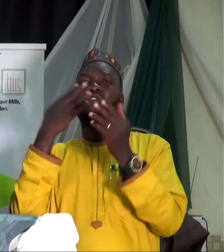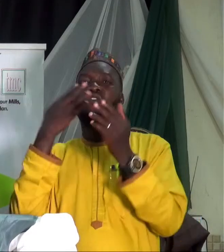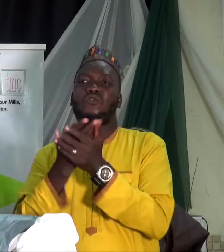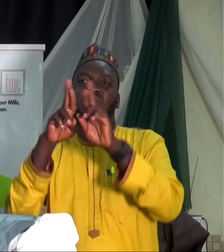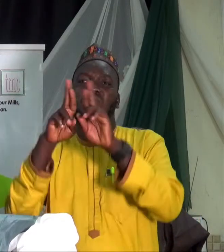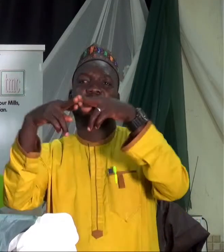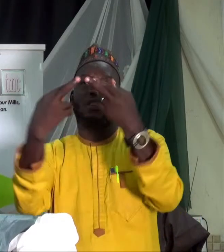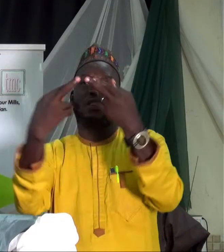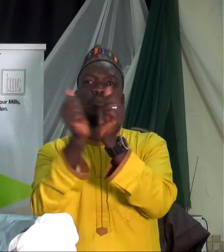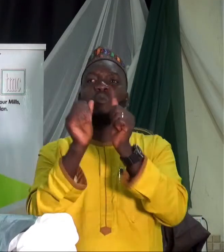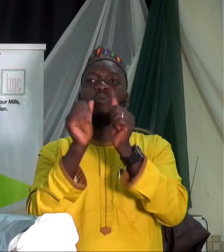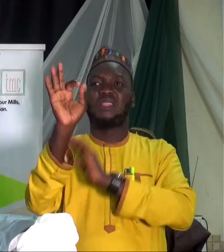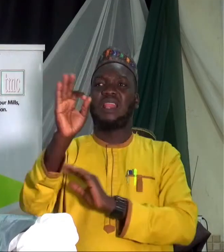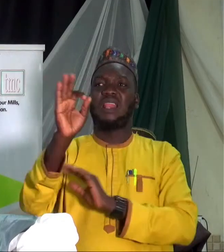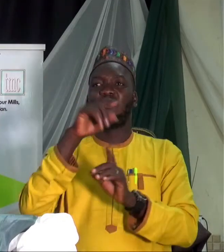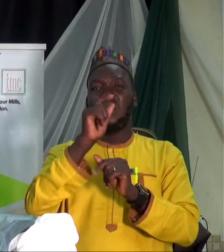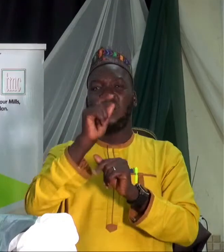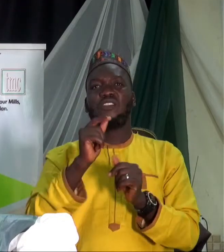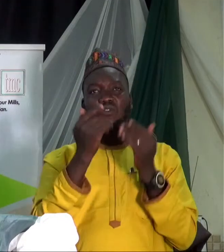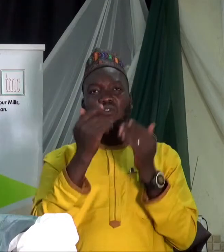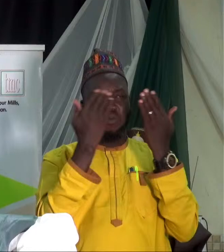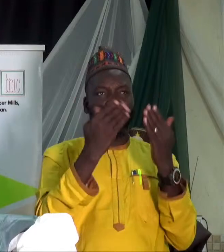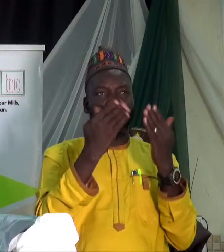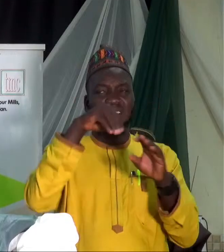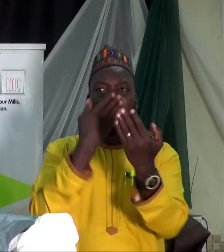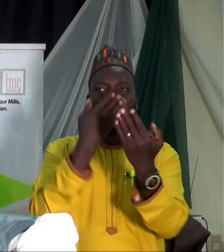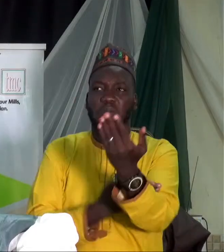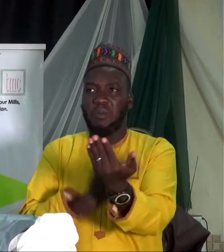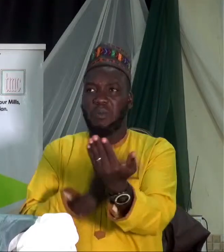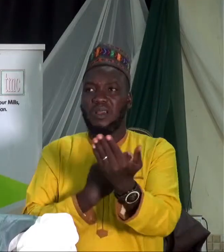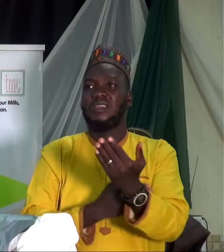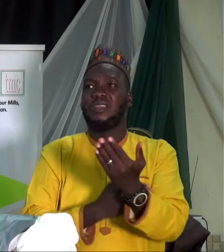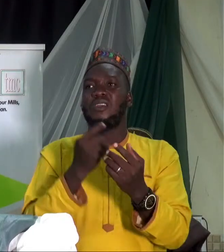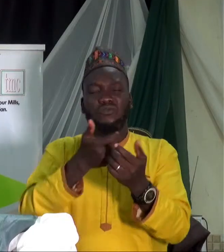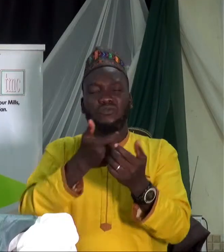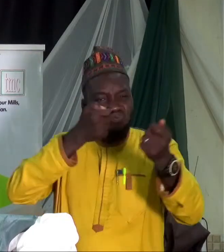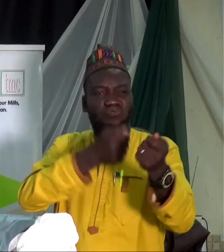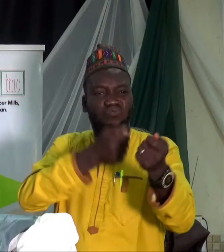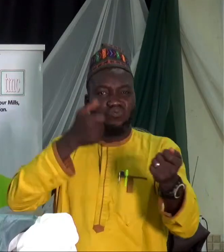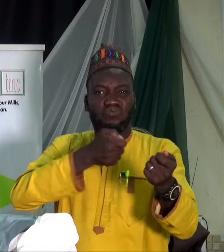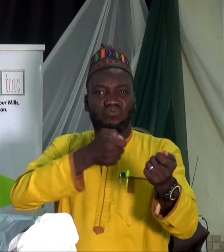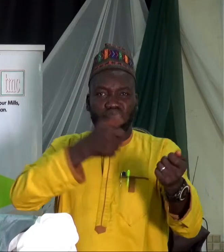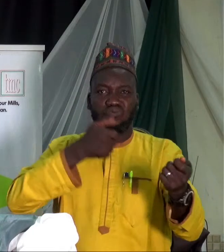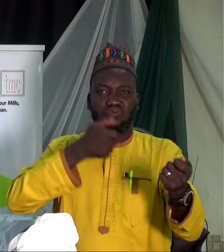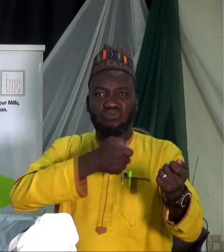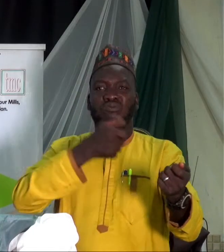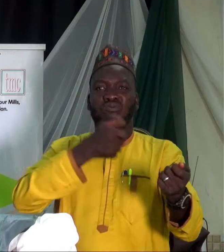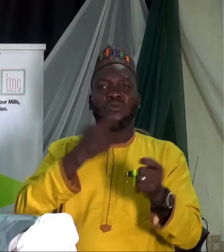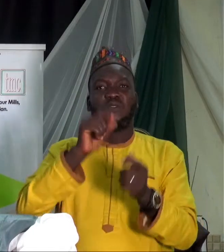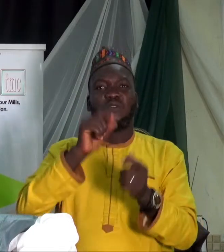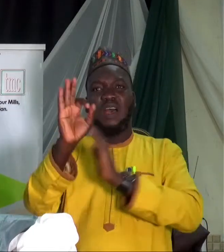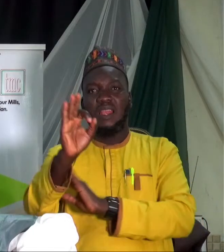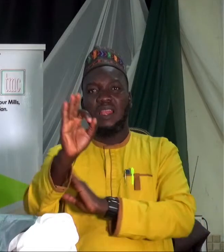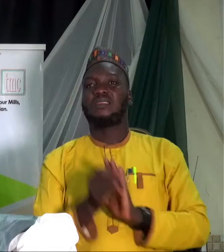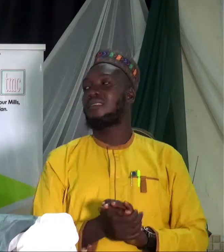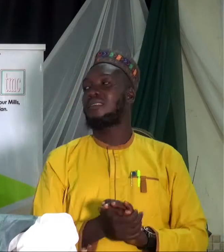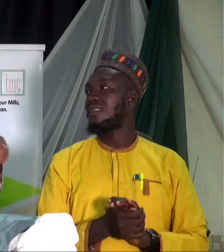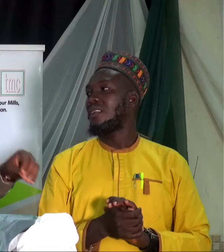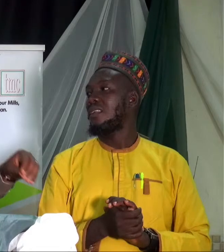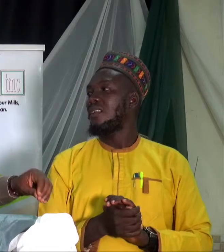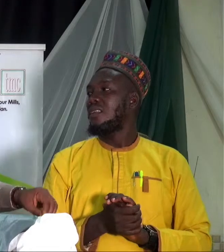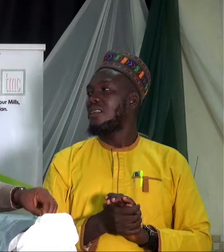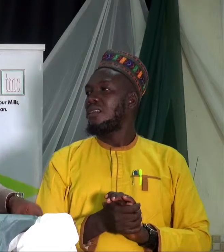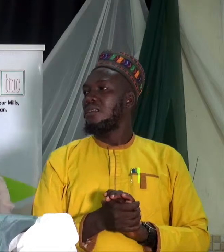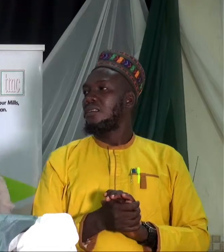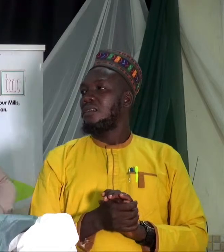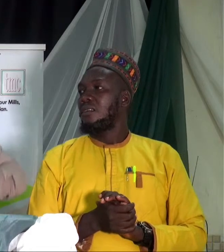bàbá jí làárọ̀ tá à ń kírun táǹtà wa èmi a máa ṣojú kòkòrò yín o anytime a máa lọ ṣáàbà náà ó tún máa sọ